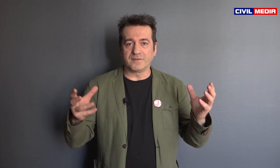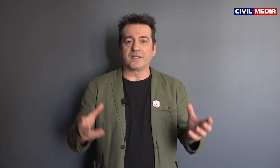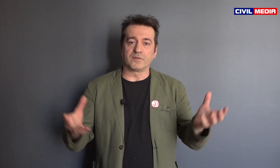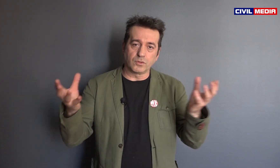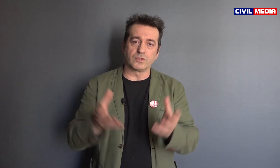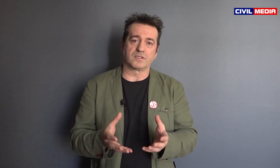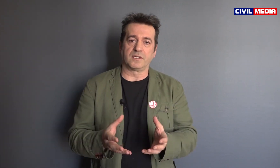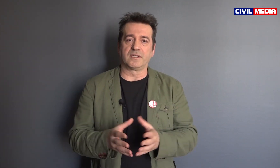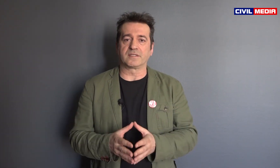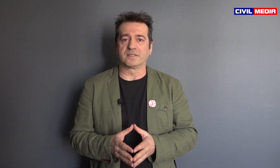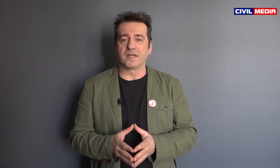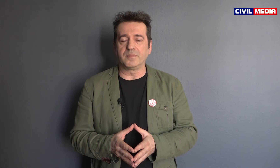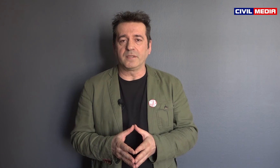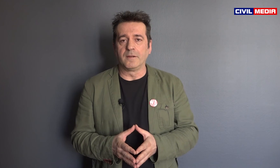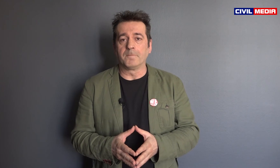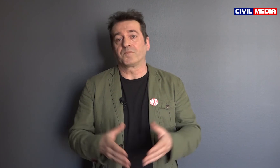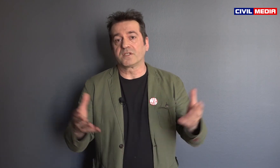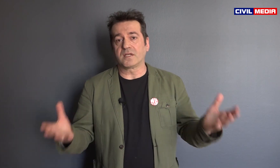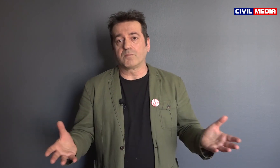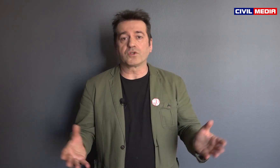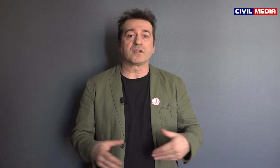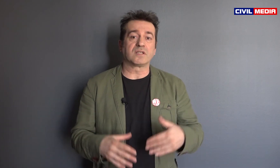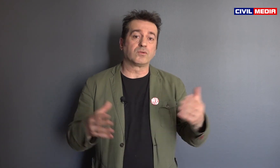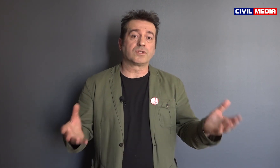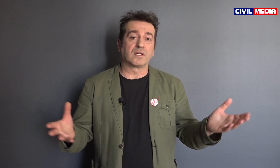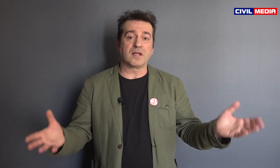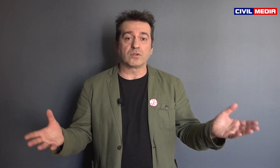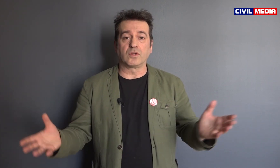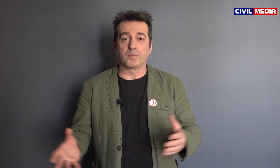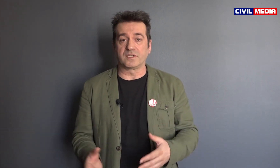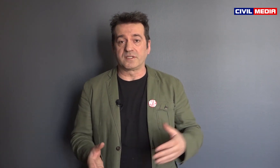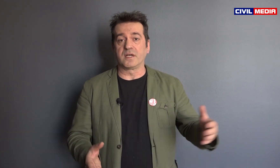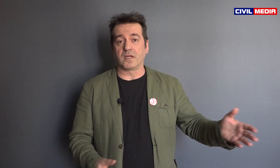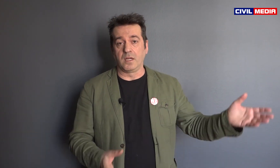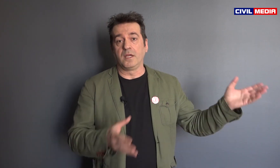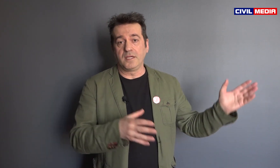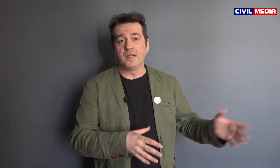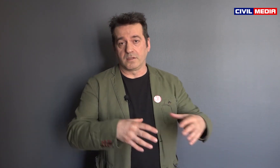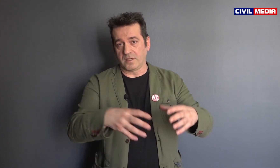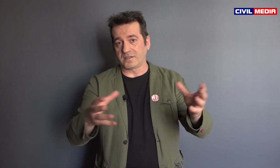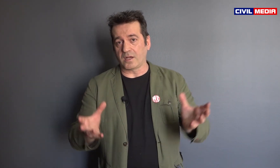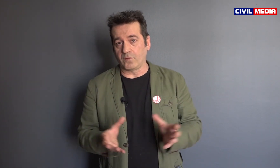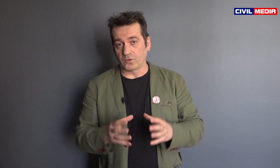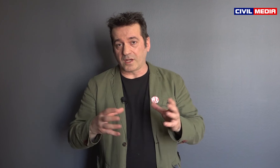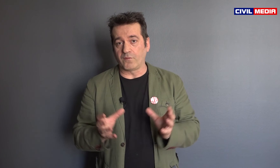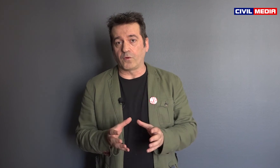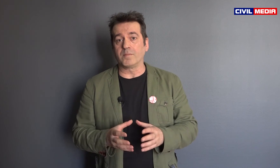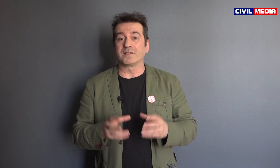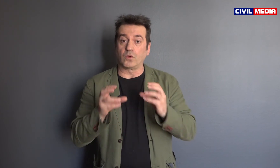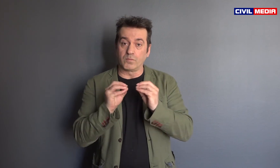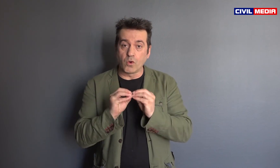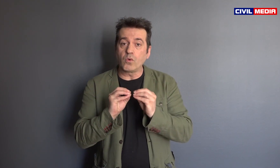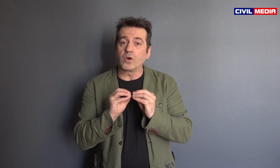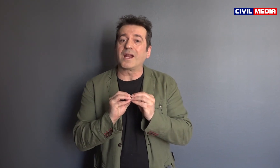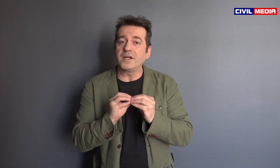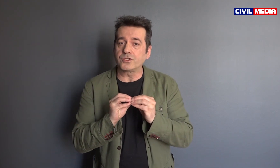се сведе всушност на лидерски средби, за да може да се слушне гласот на опозицијата и на тако, во таков формат